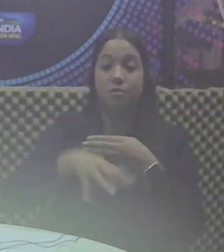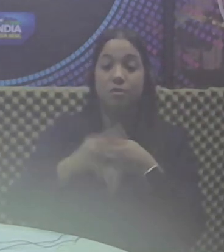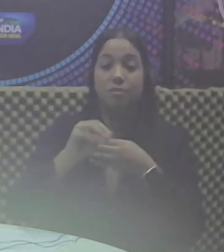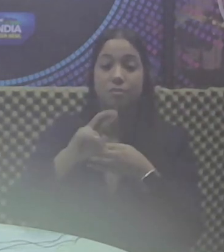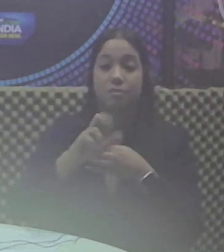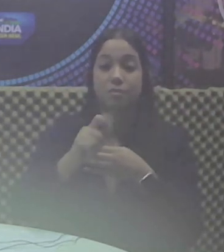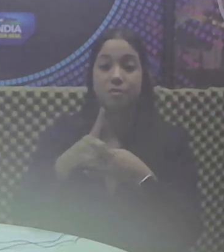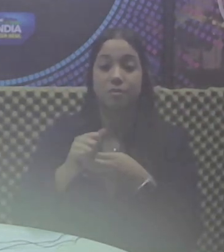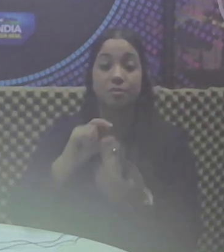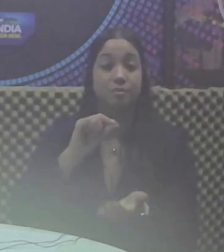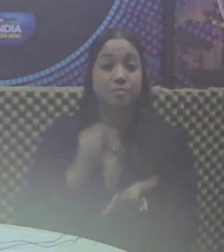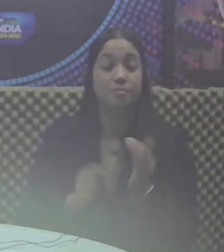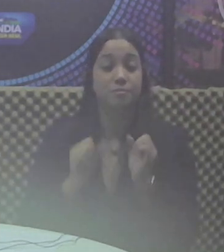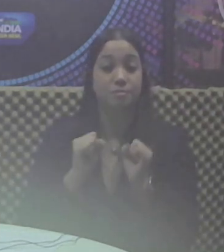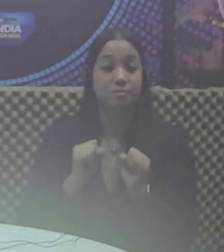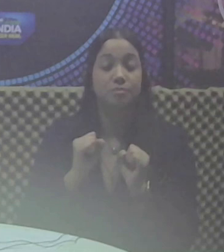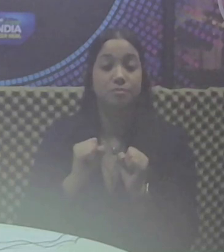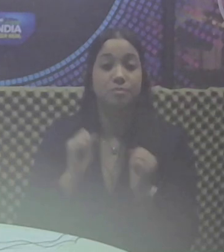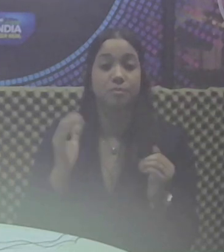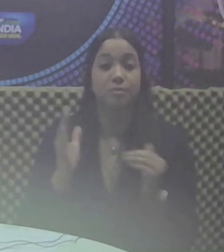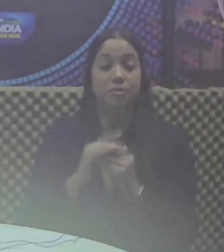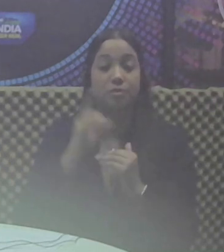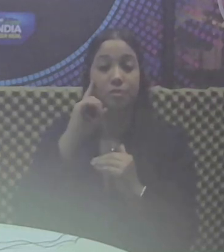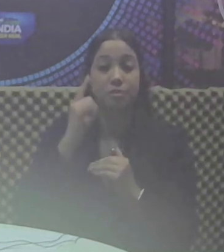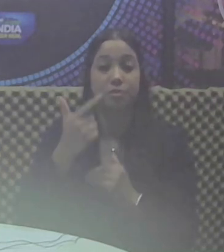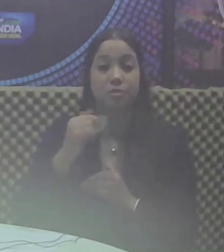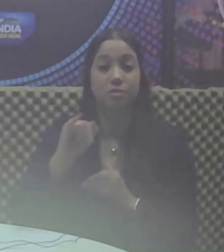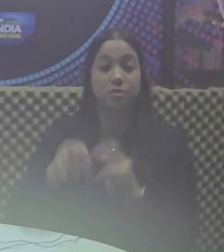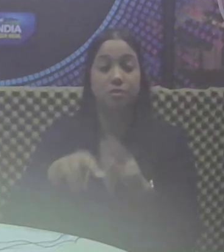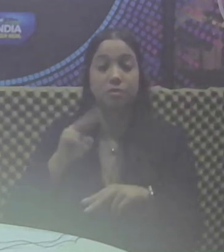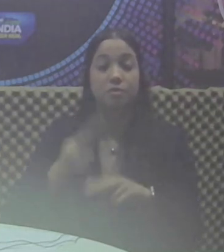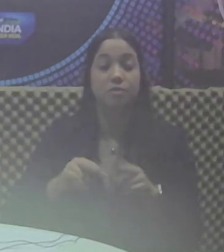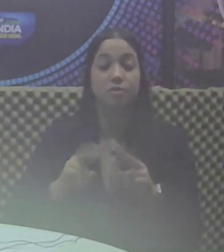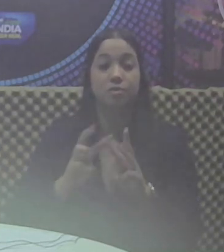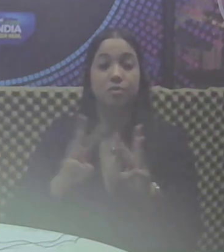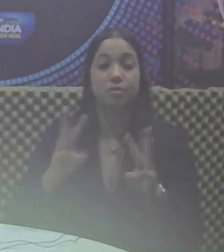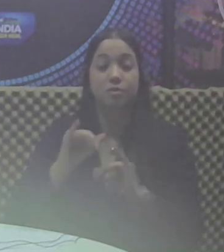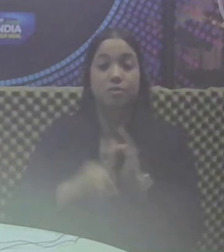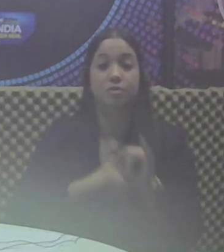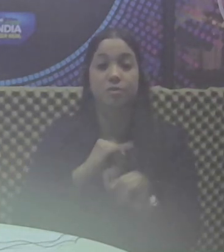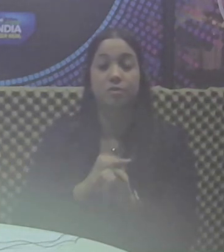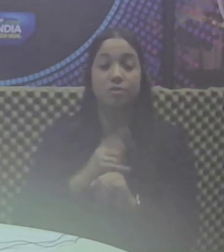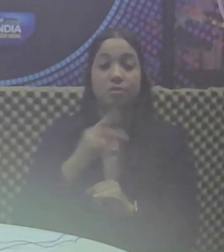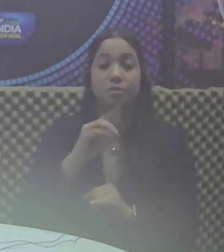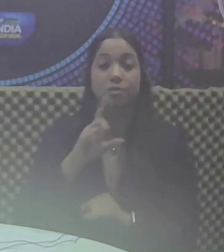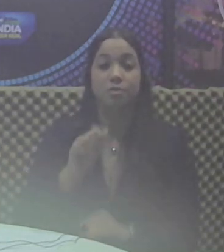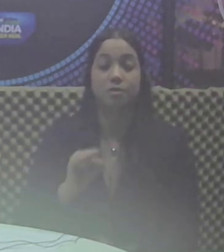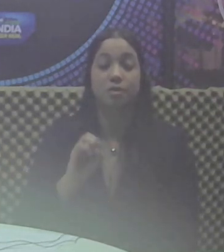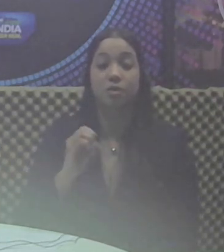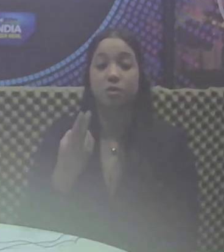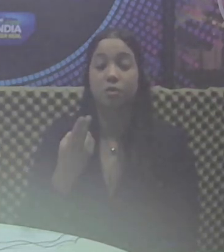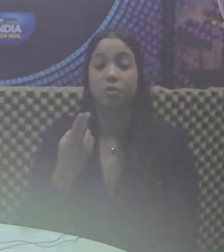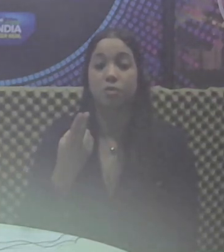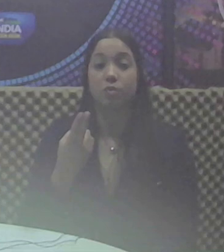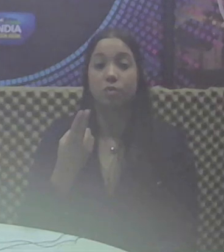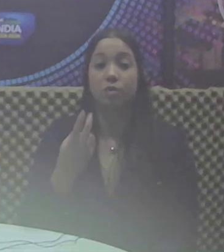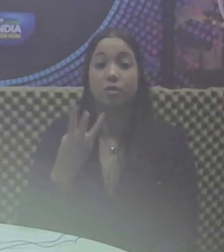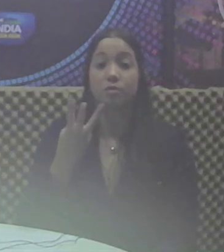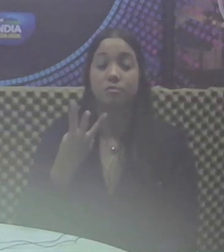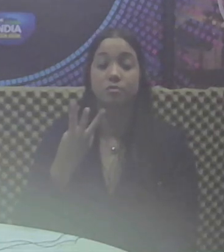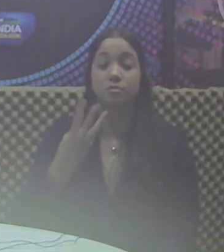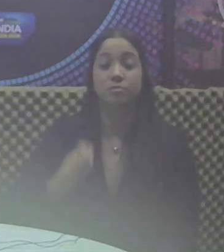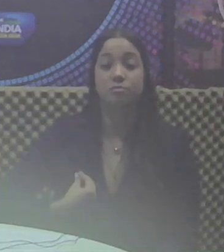As inscrições poderão ser feitas até 27 de junho pela plataforma online Prosas ou em 3 pontos